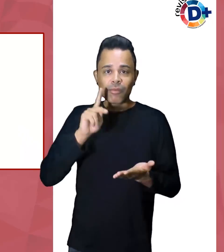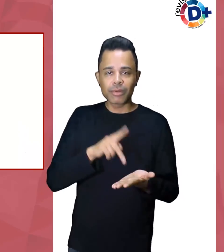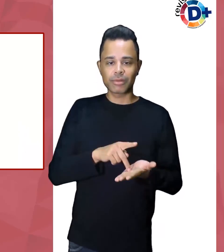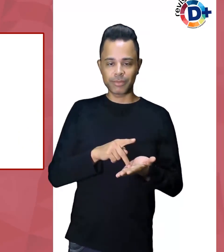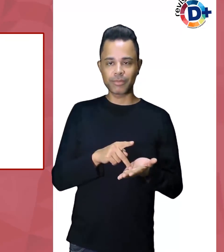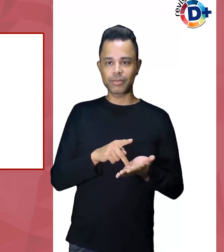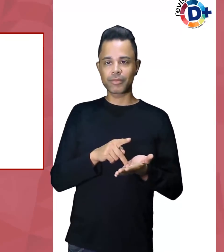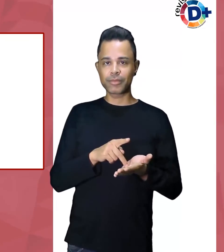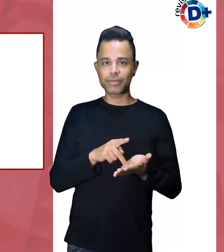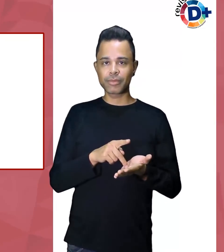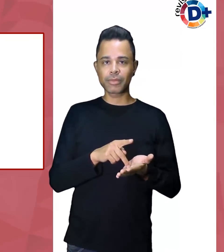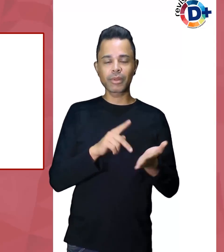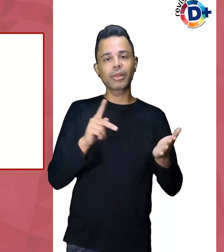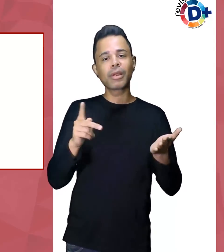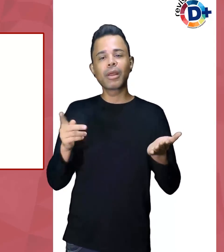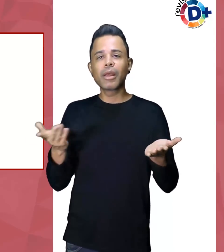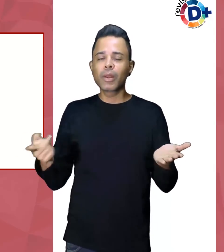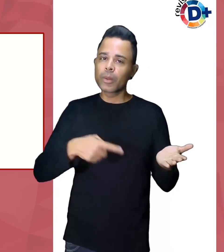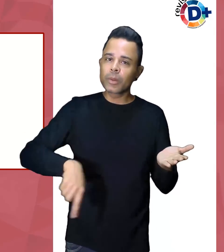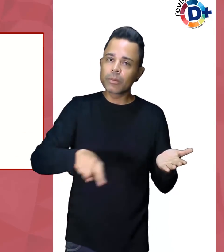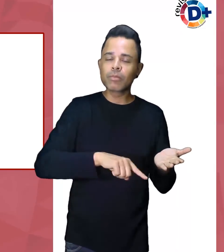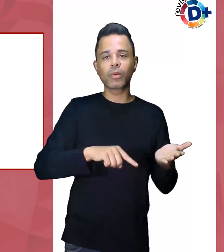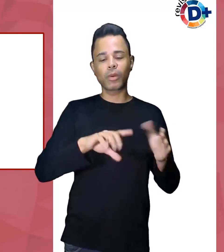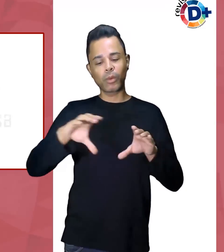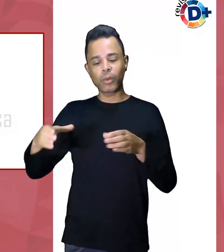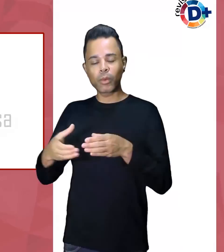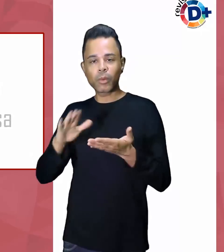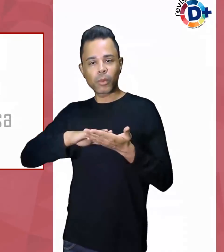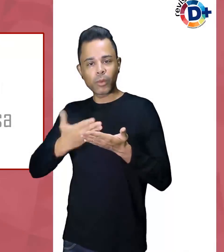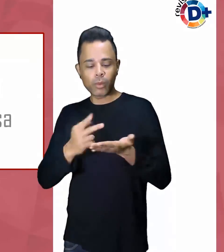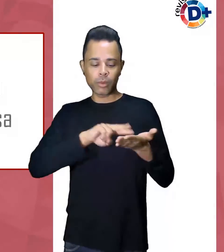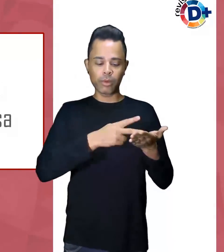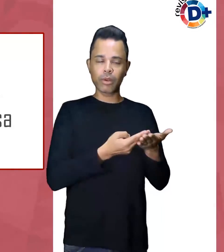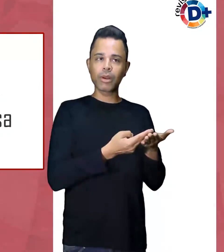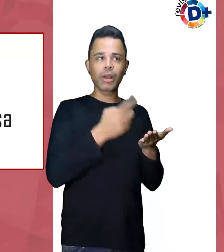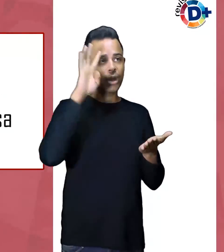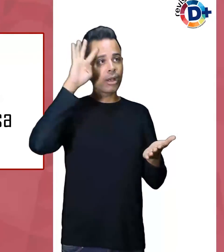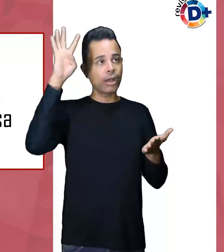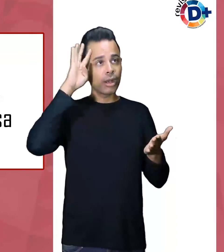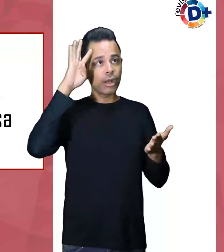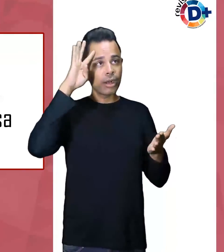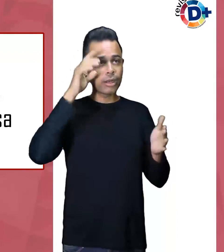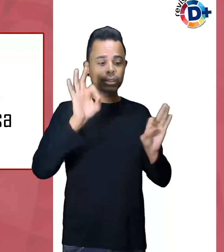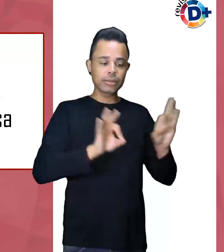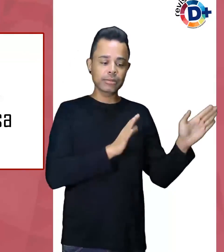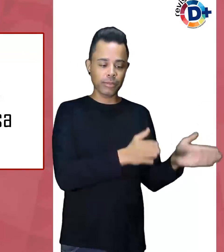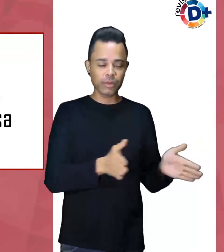é de fundamental importância que o TIOS pense o seu tempo não somente como cronos, ou seja,